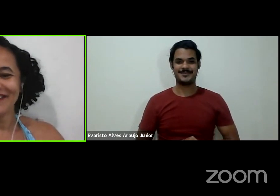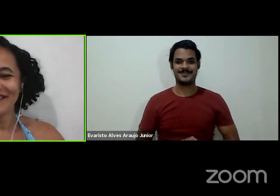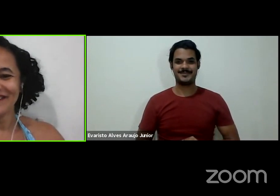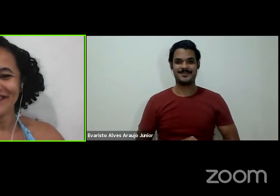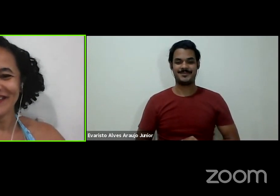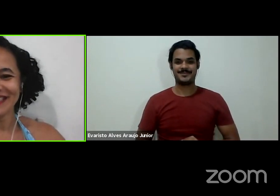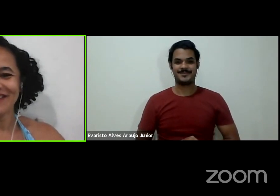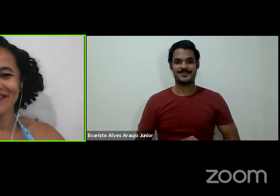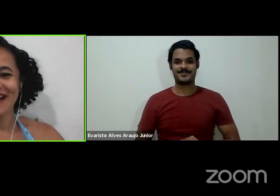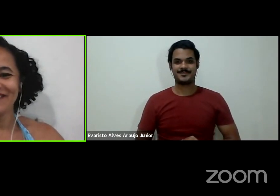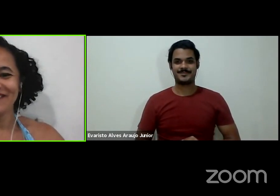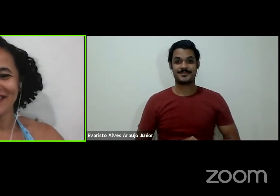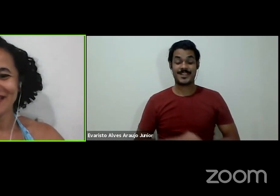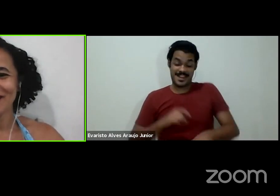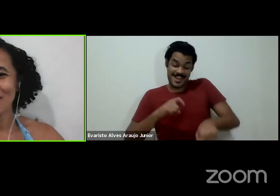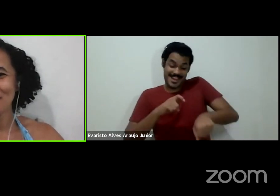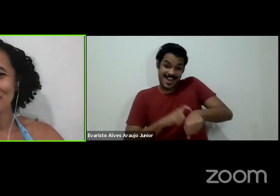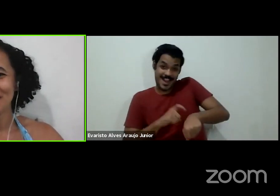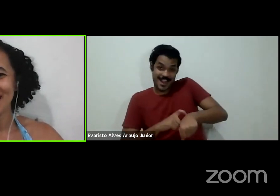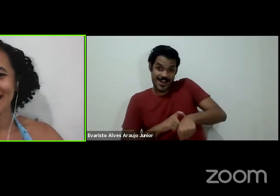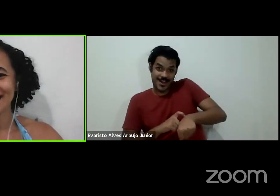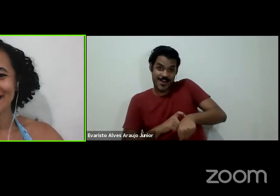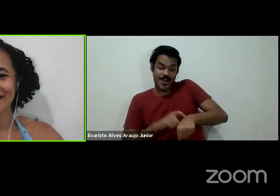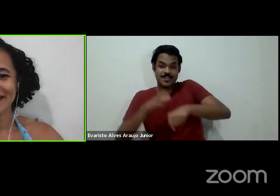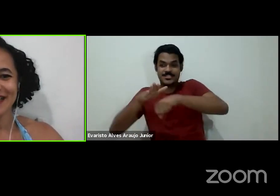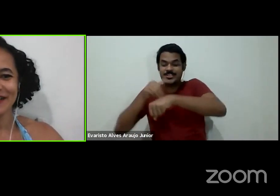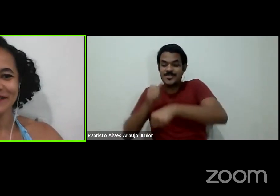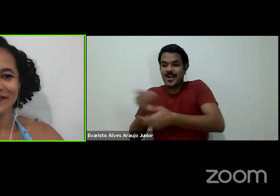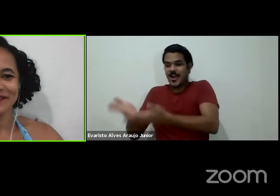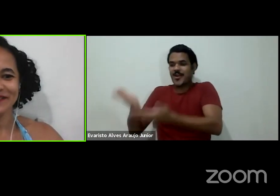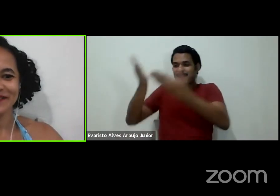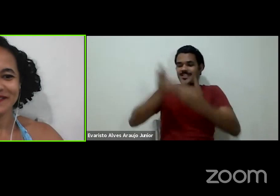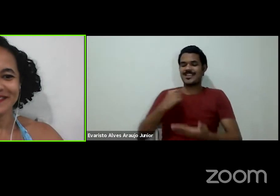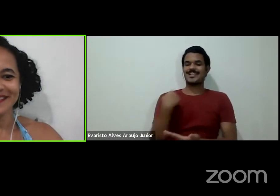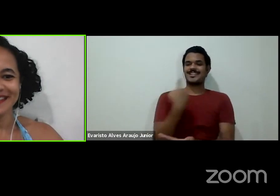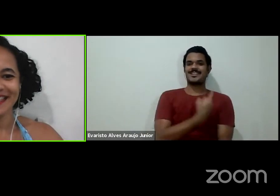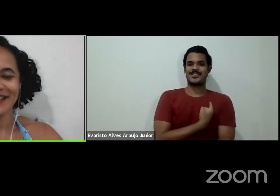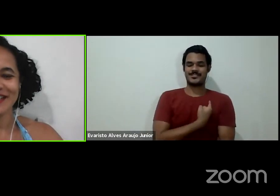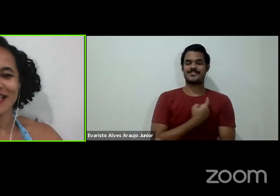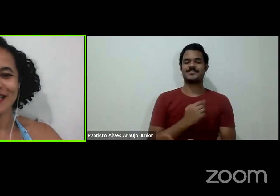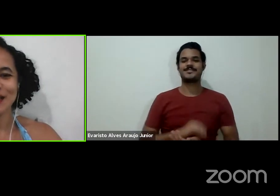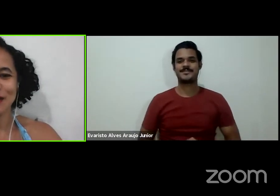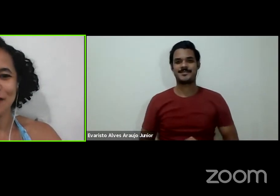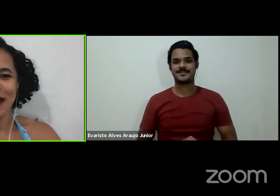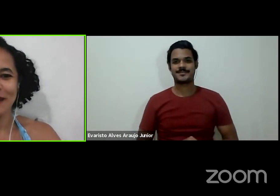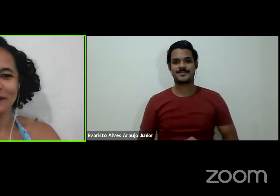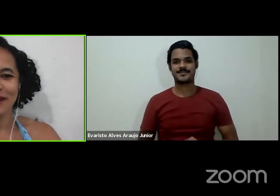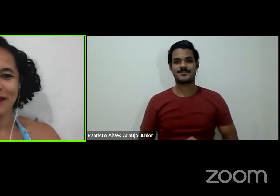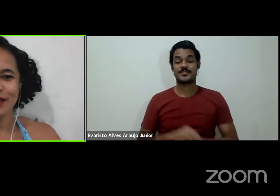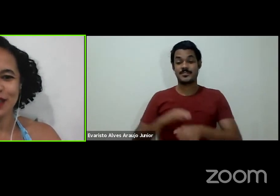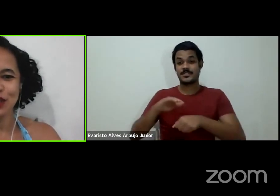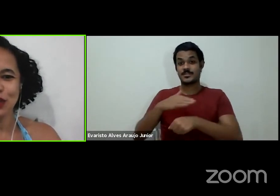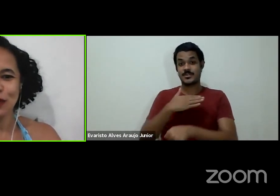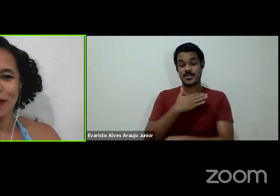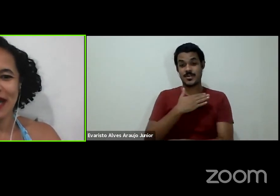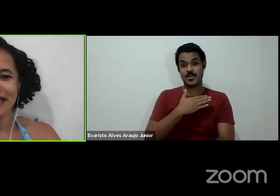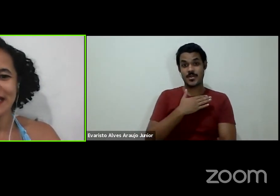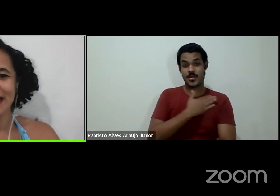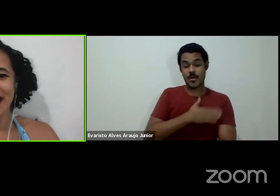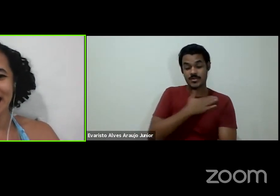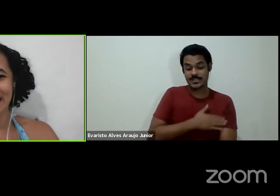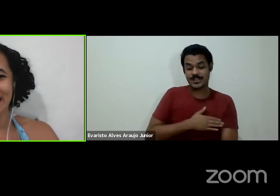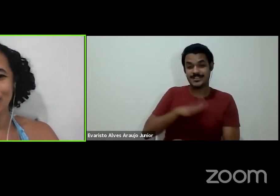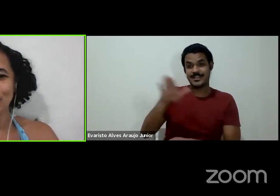Agora eu vou chamar a próxima convidada nossa. Gostaria de chamar Alzeni